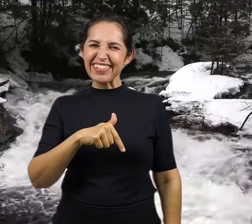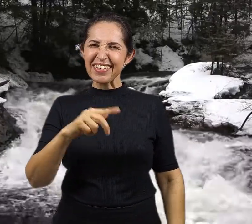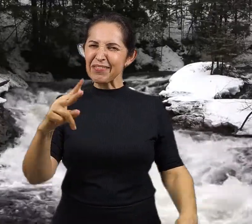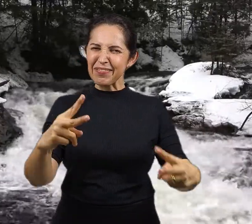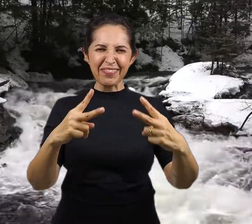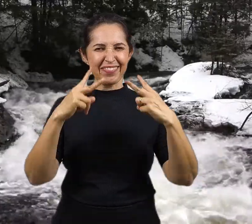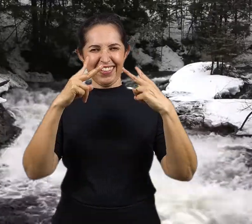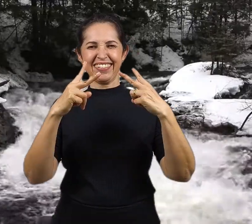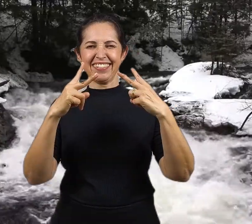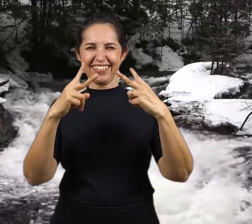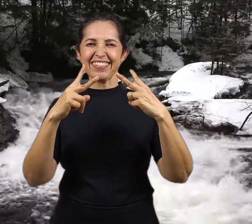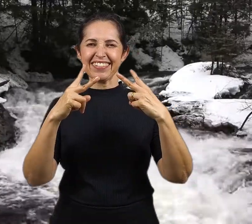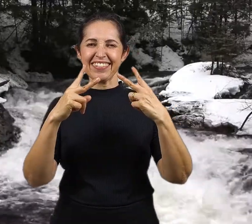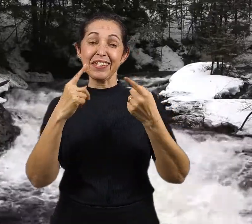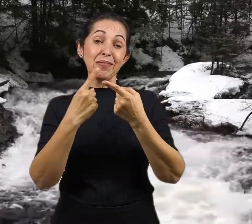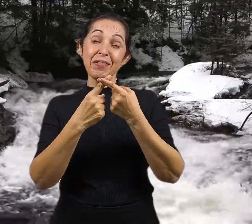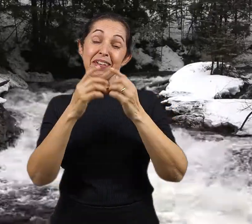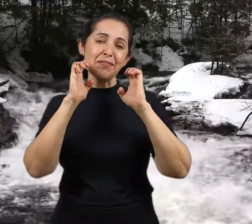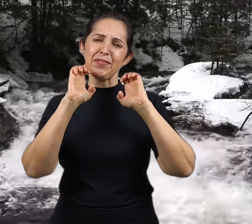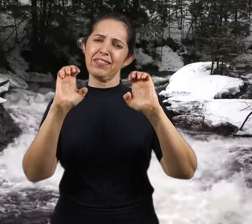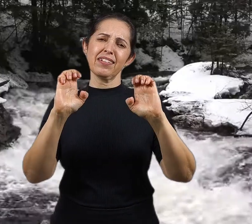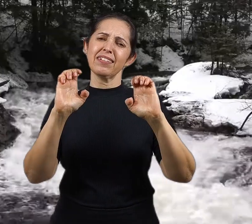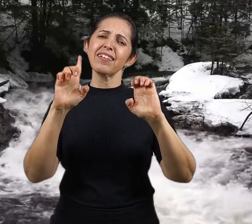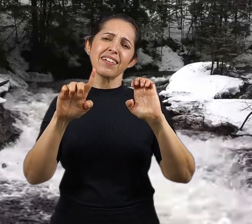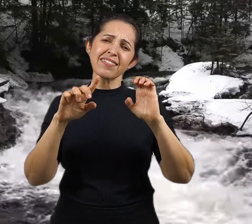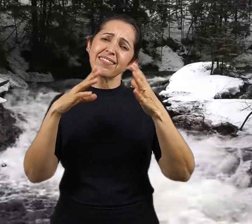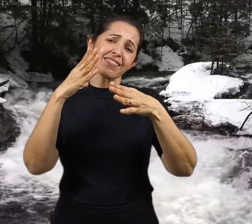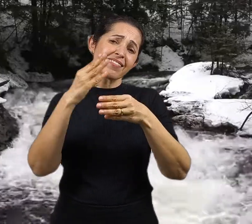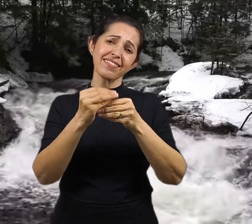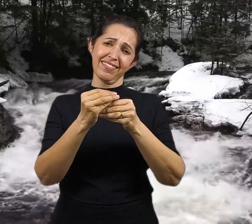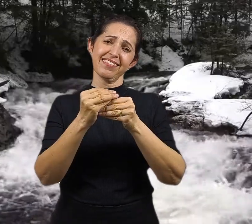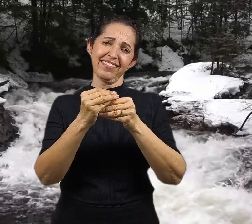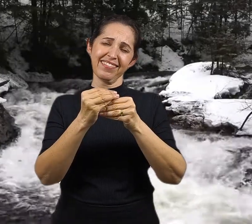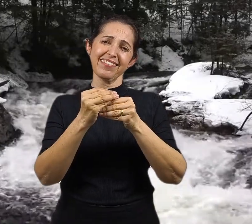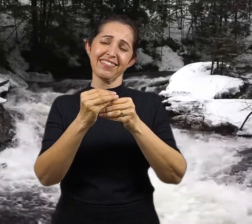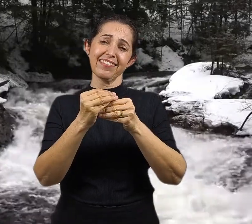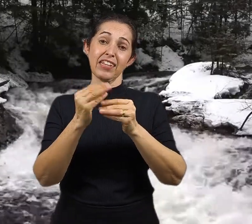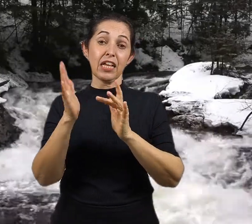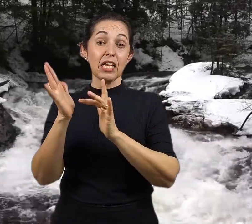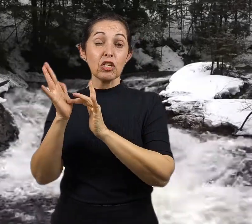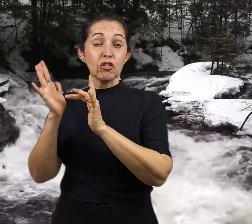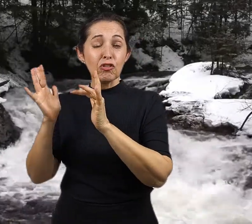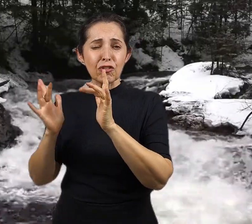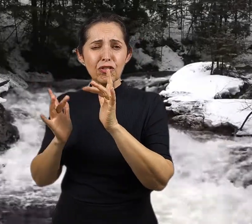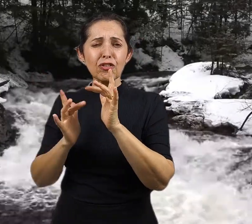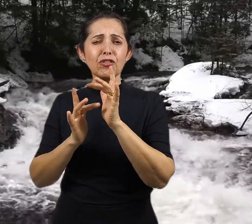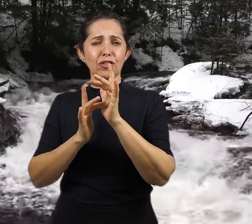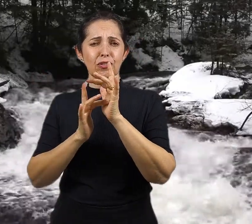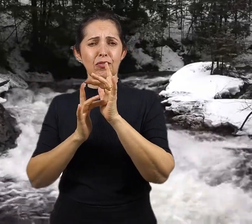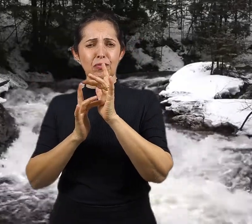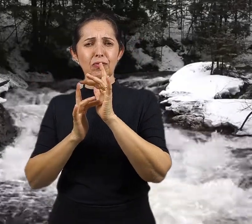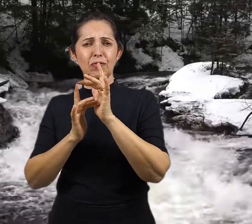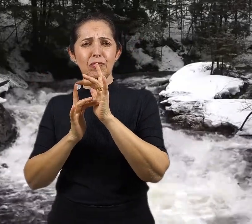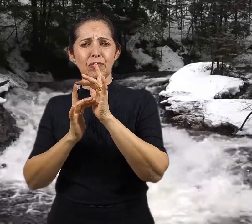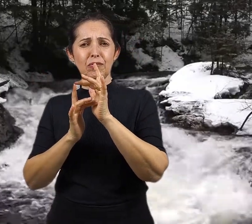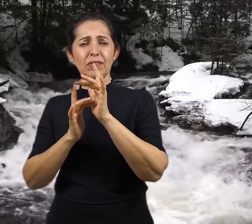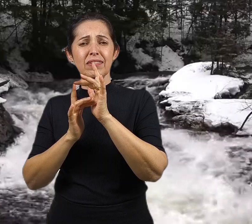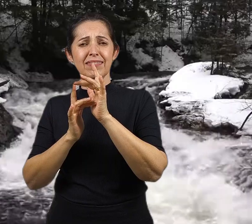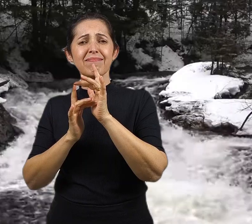isso. Né? O Senhor Jesus diz: não vim trazer paz, eu vim trazer espada. Ou seja, é luta, é você com a espada cinta